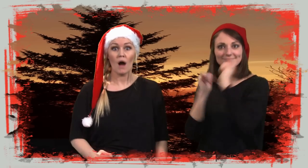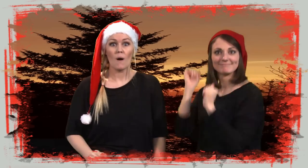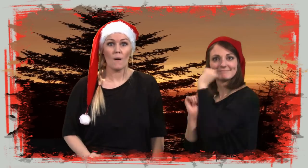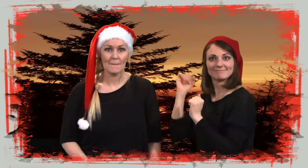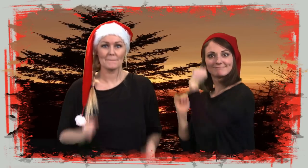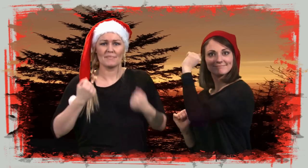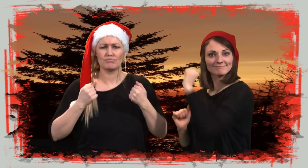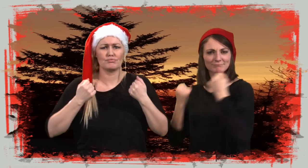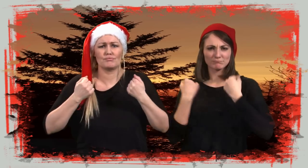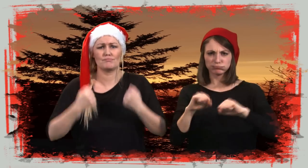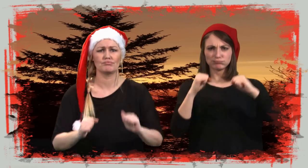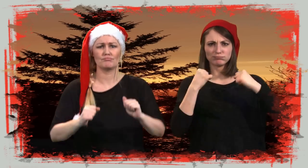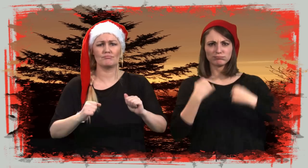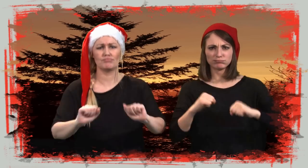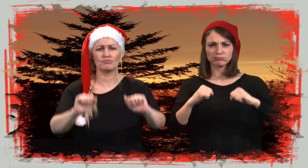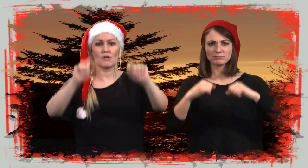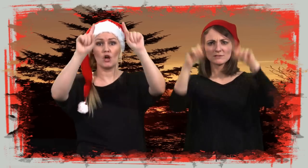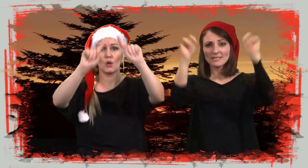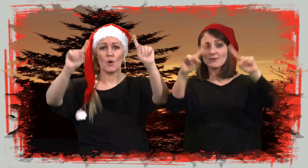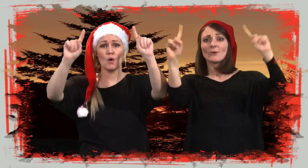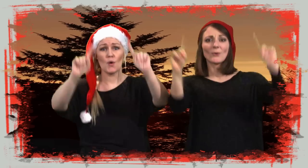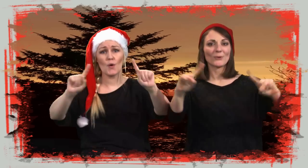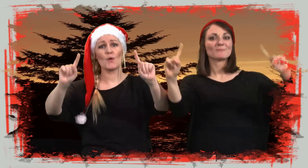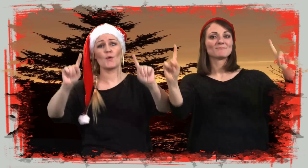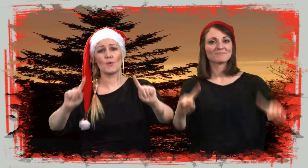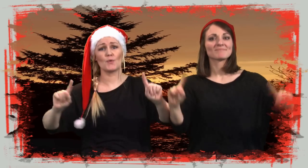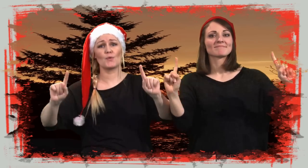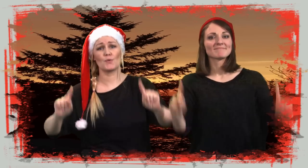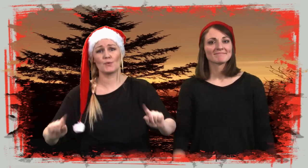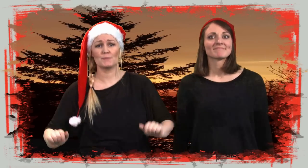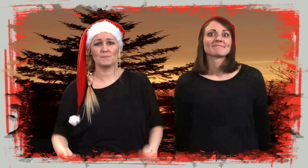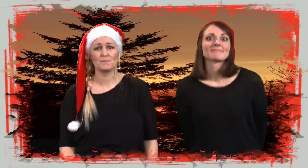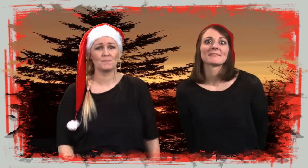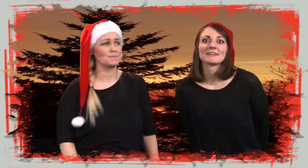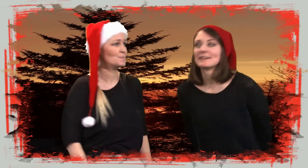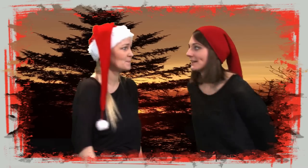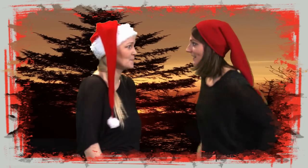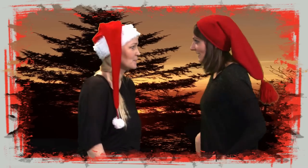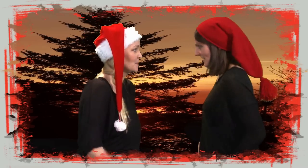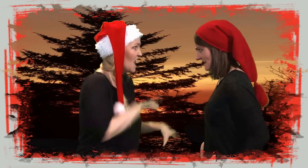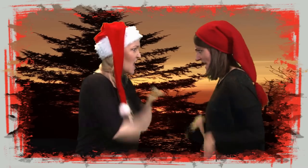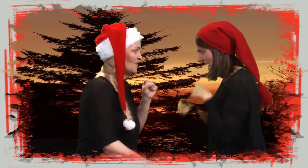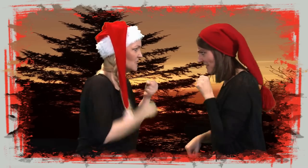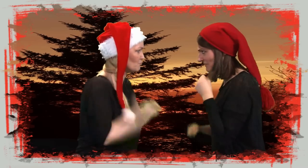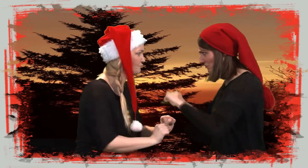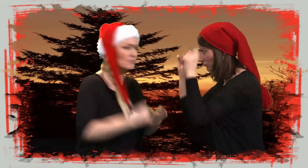Gómin í jólagýri Honkriðtis